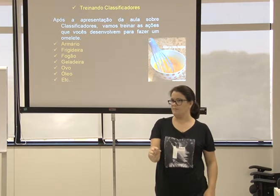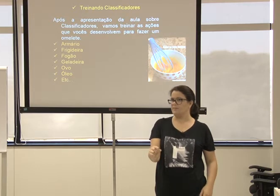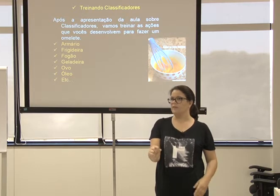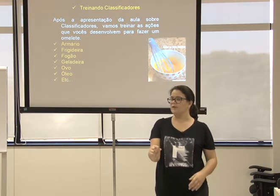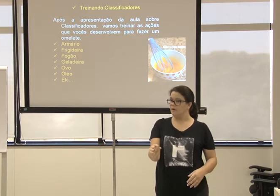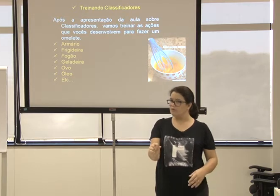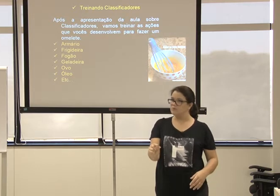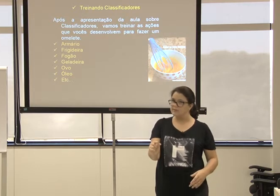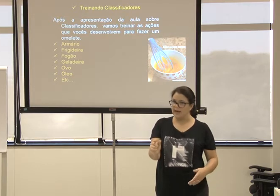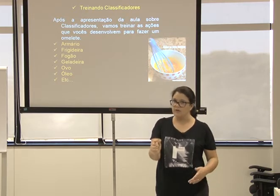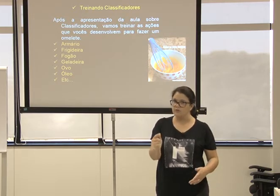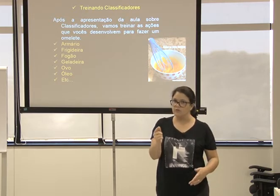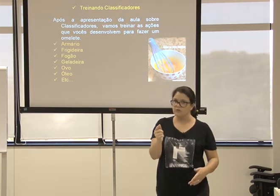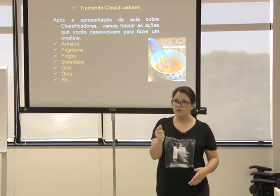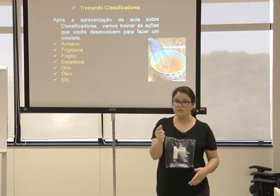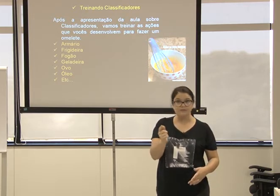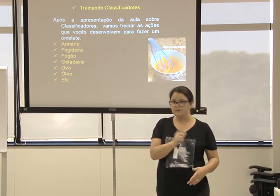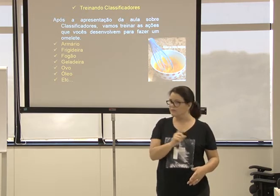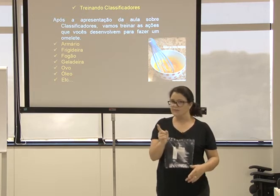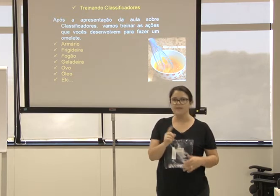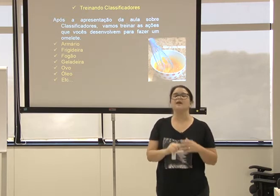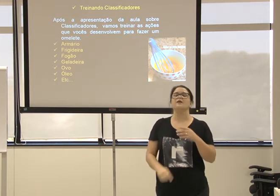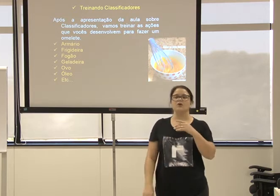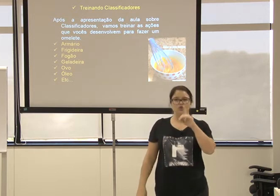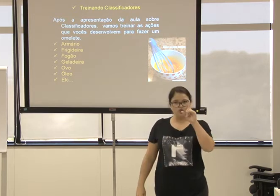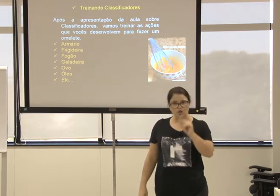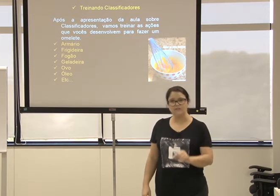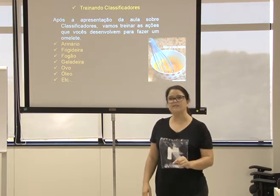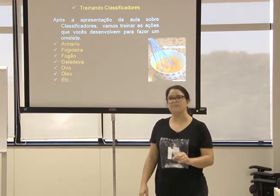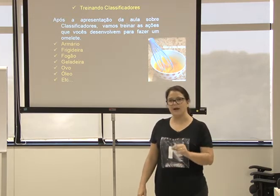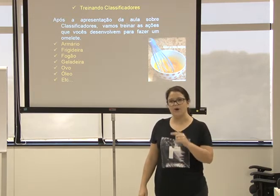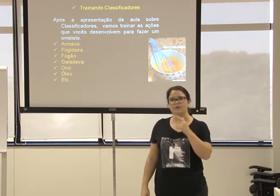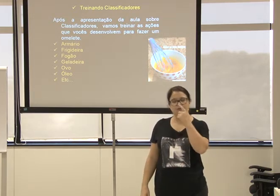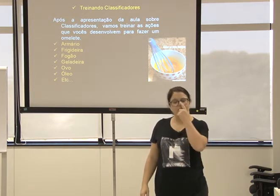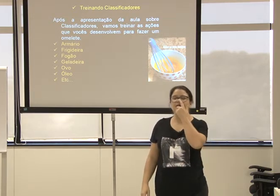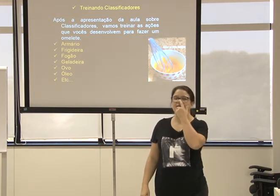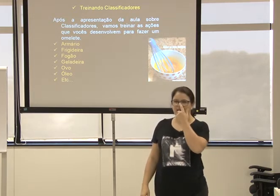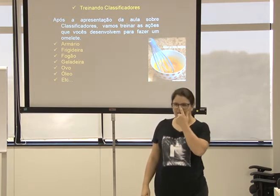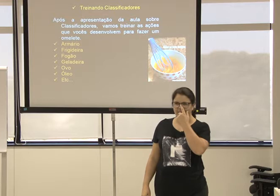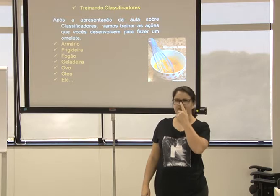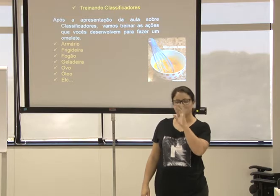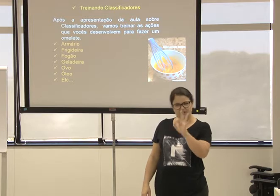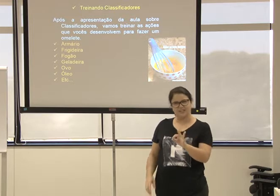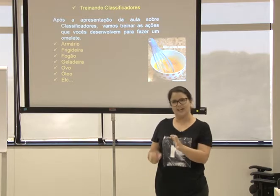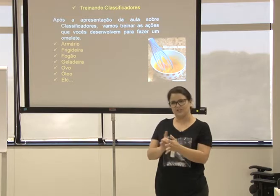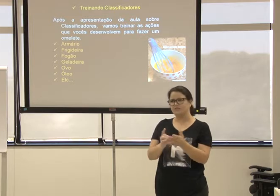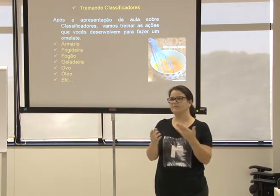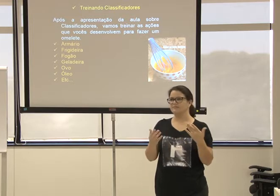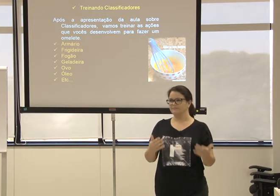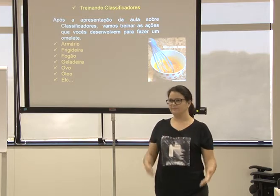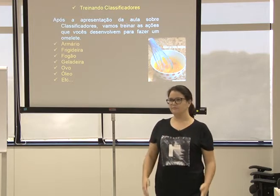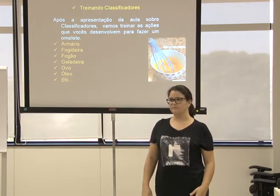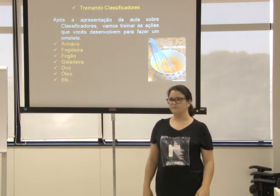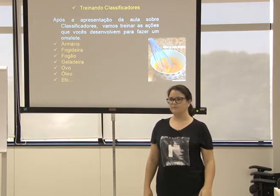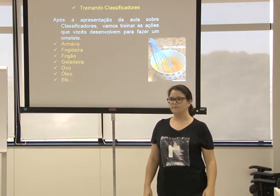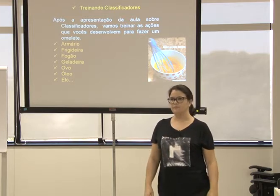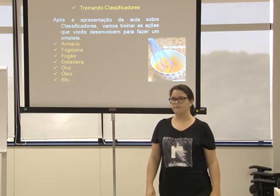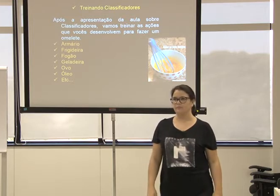Sério? Sério. Pagar é menor do que pagar. Do que você pagar o mínimo. Aham, de verdade. Porque o juro parcelado é juro sobre juro, né?